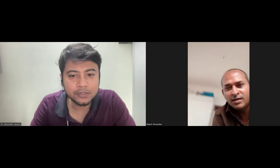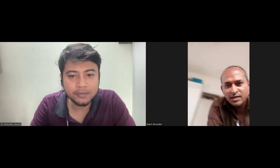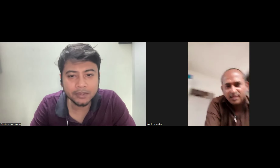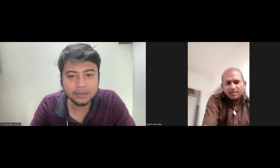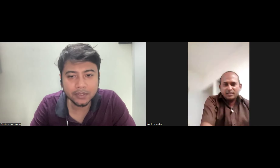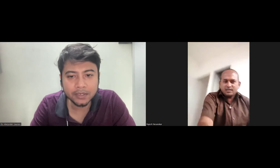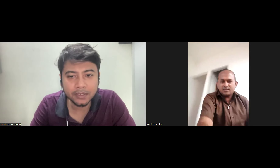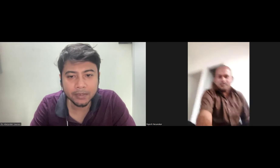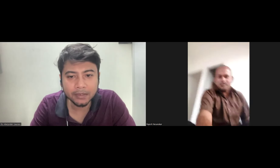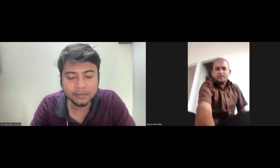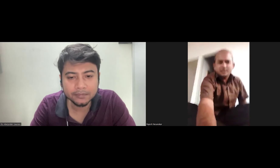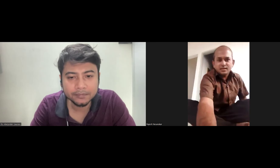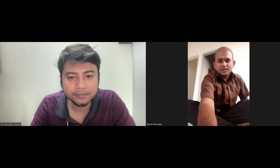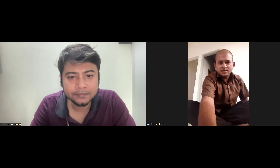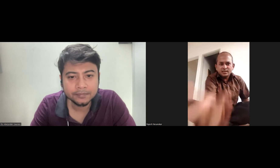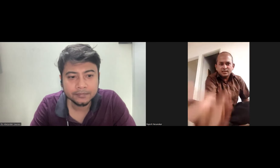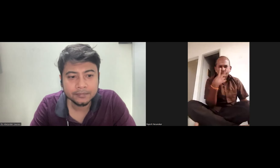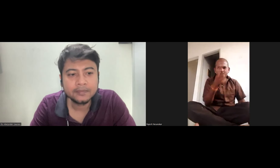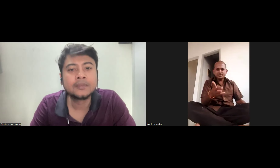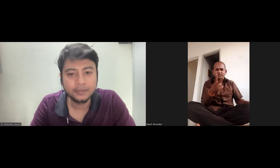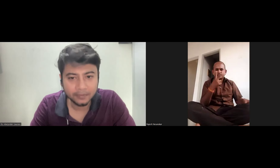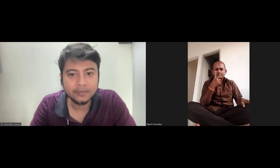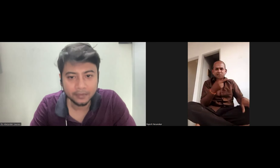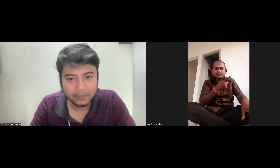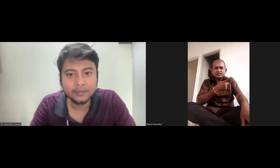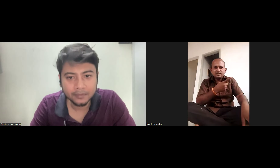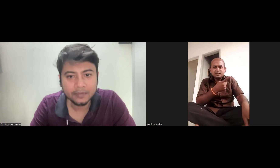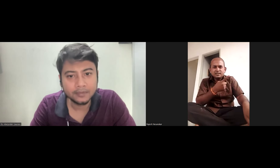शोइंग द तुलसी माता जी इनके घर के बाहर, ओके